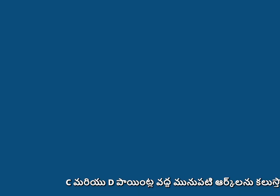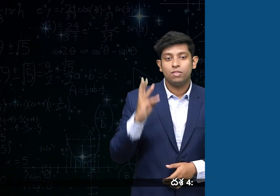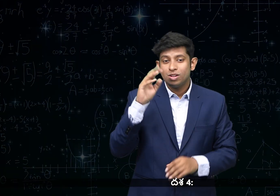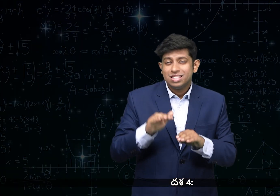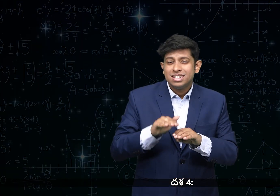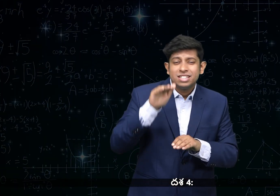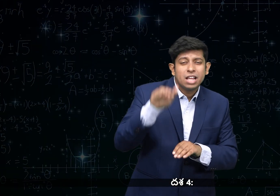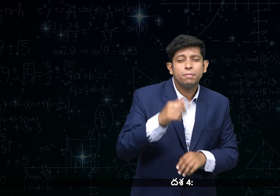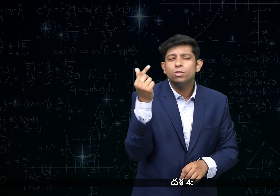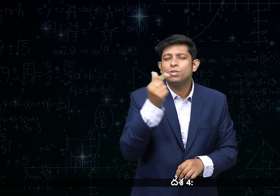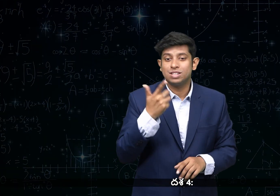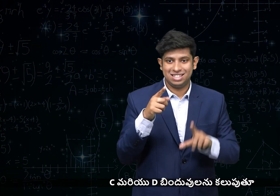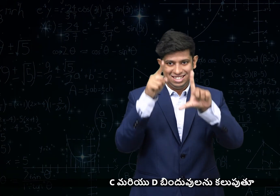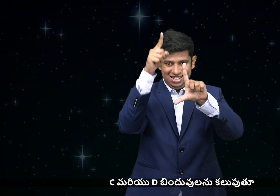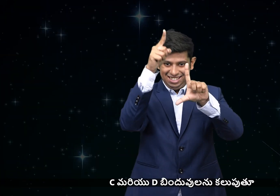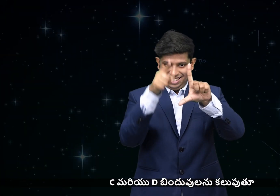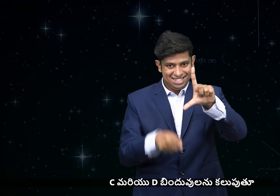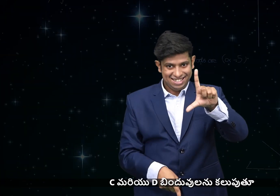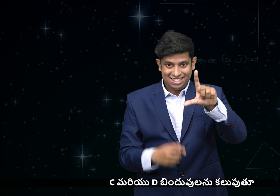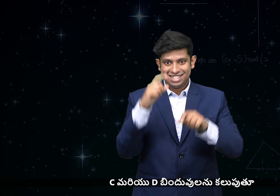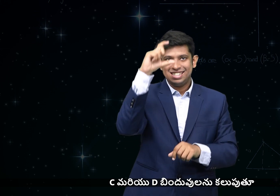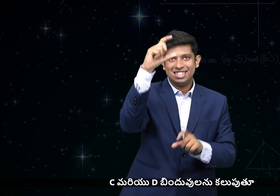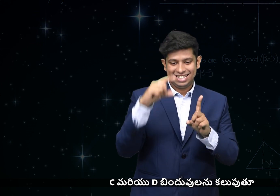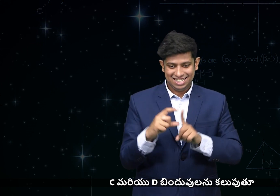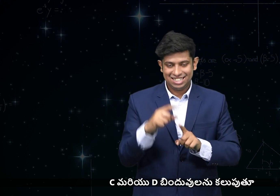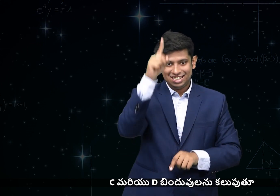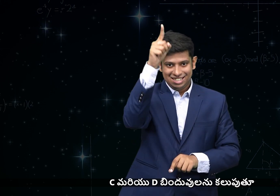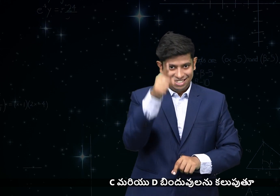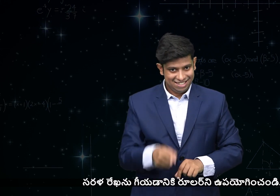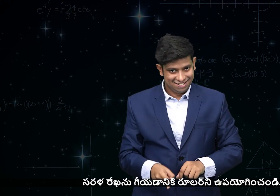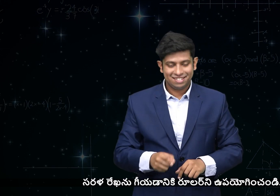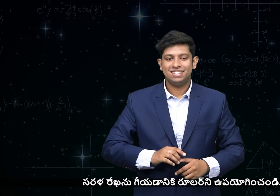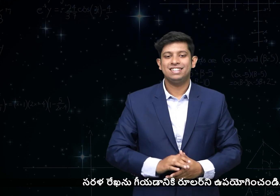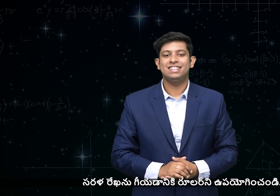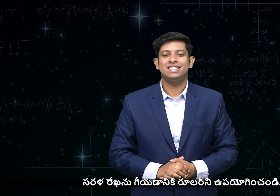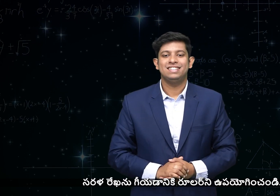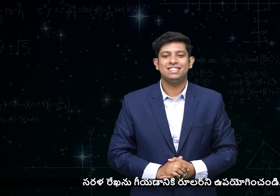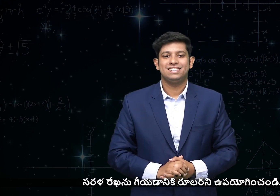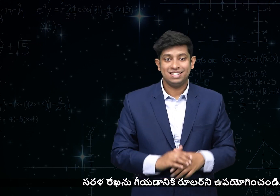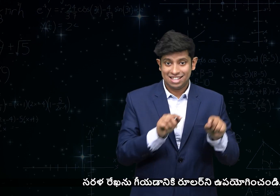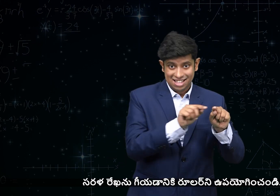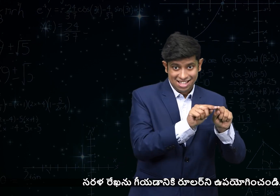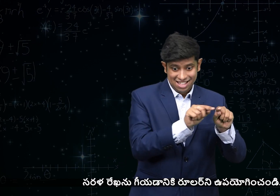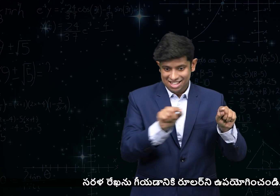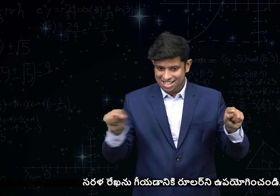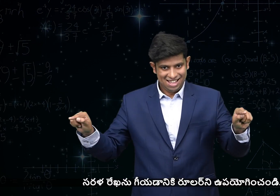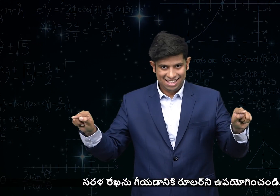దశ 4 సి మరియు డి బిందువులను కలుపుతూ సరళ రేఖను గీయడానికి రూలర్ని ఉపయోగించండి.